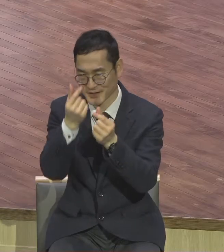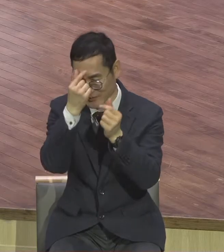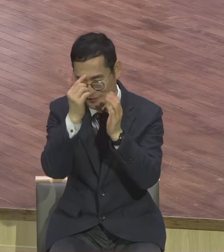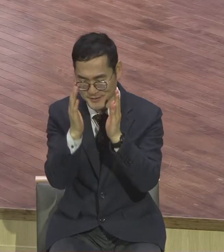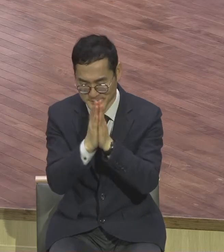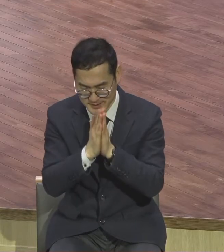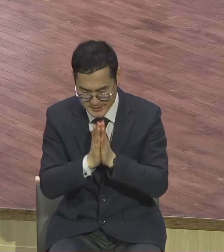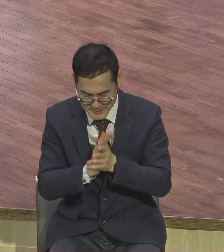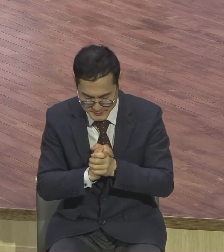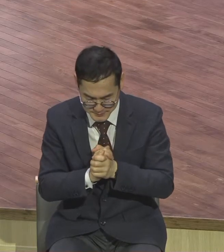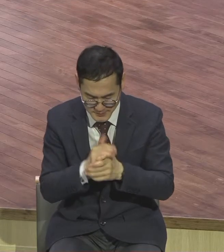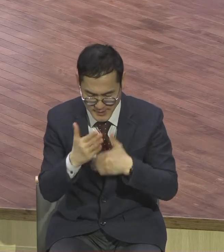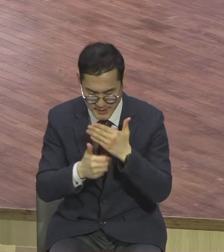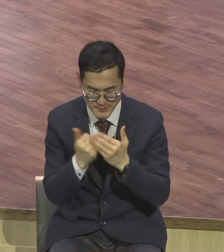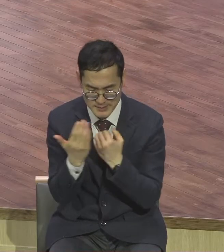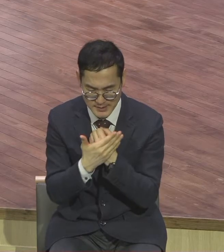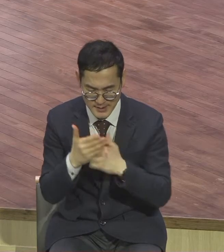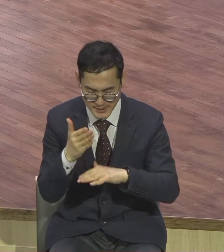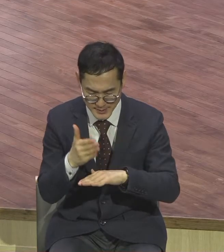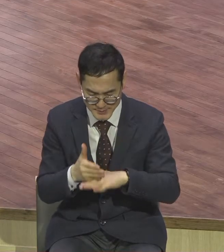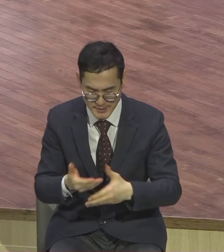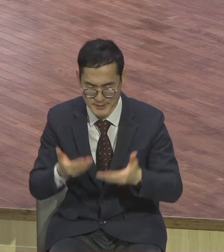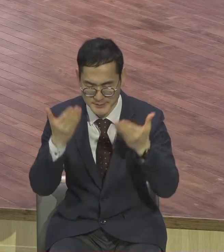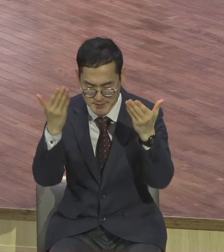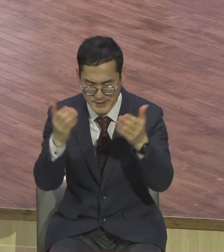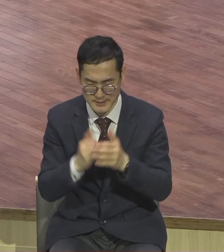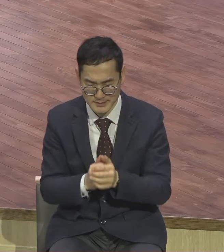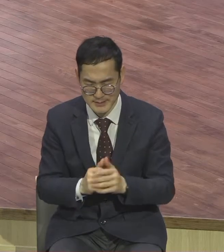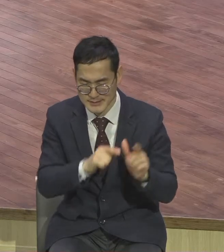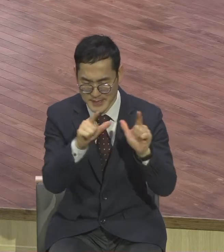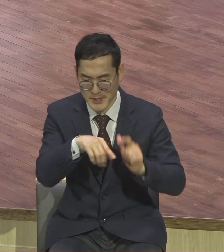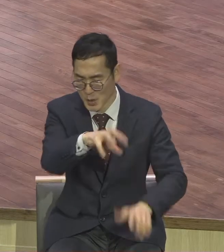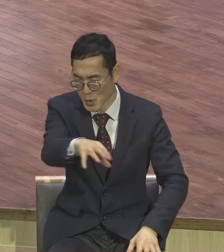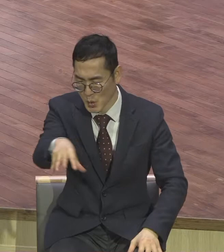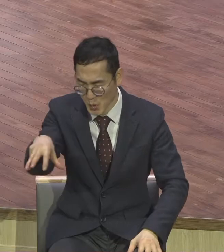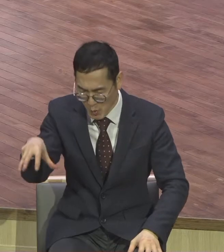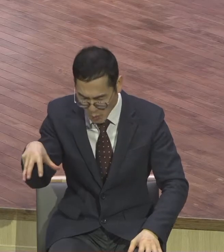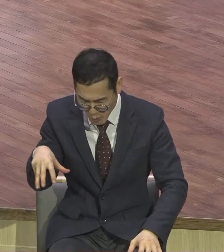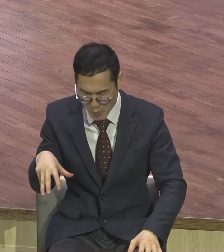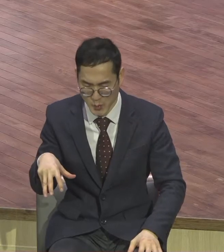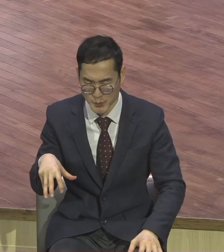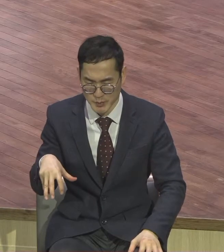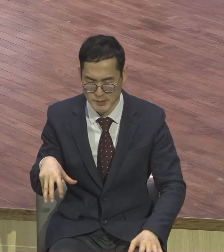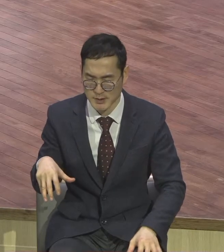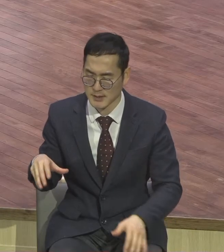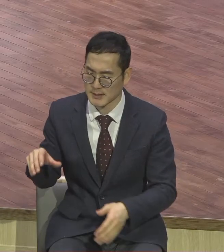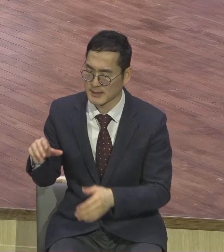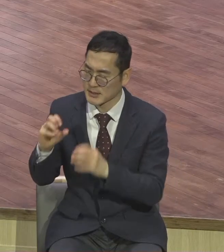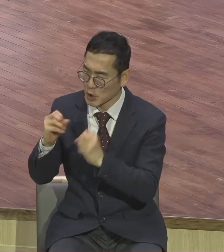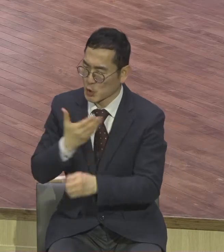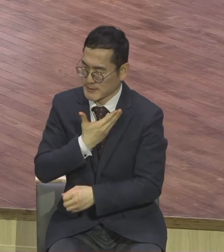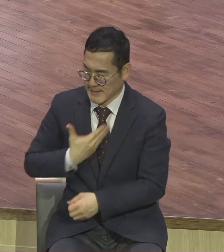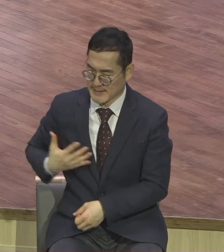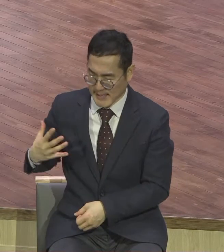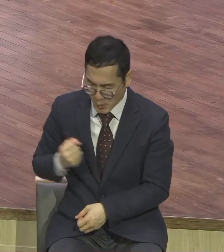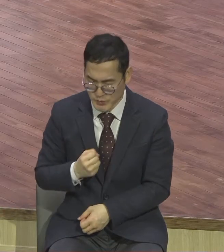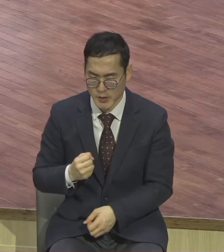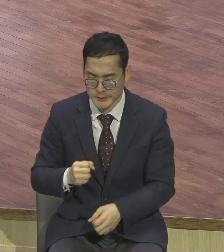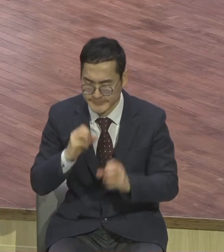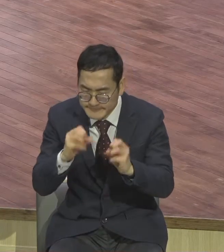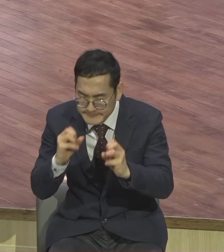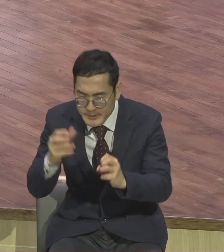하나님 은혜를 감사합니다 우리 매운교 모든 성도들 삶의 현장에서 현장 전두 제자로서 영권이 회복되는 주일이 되어야